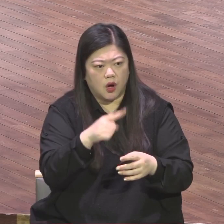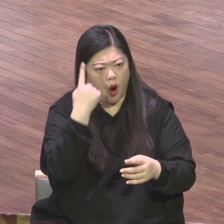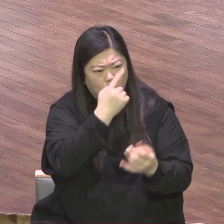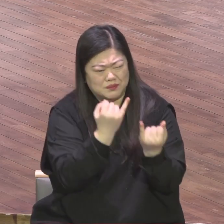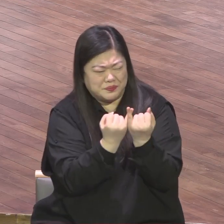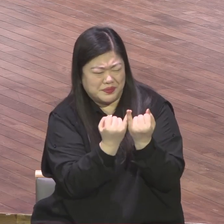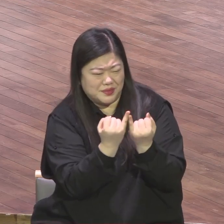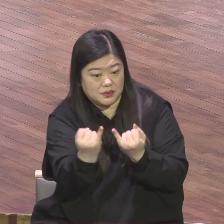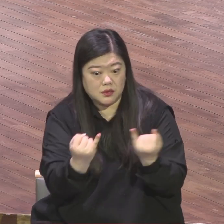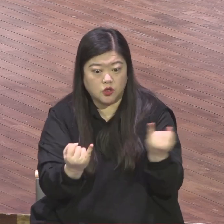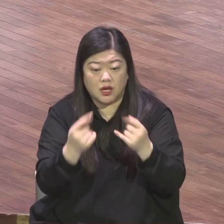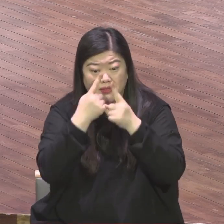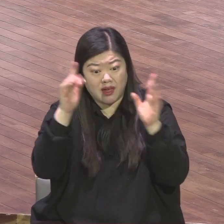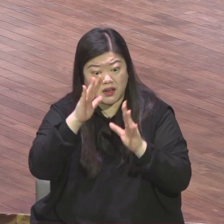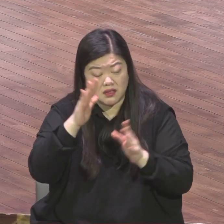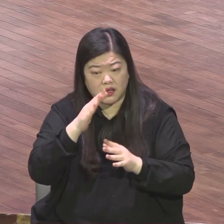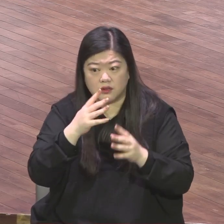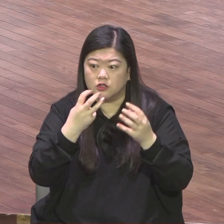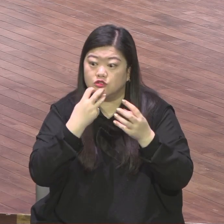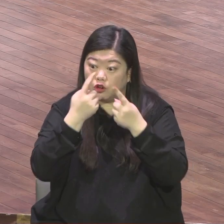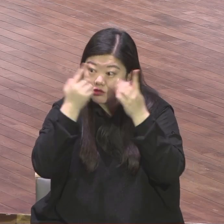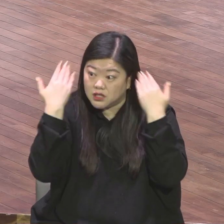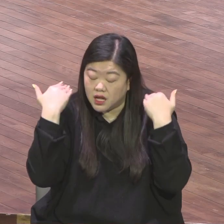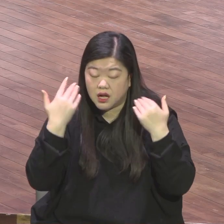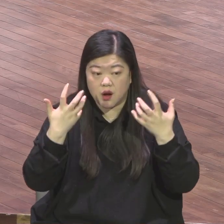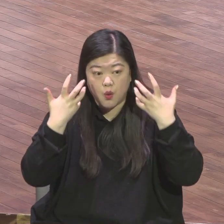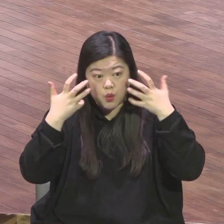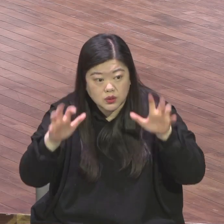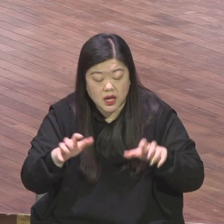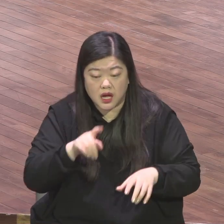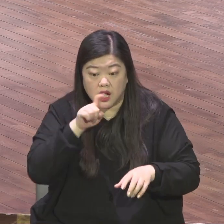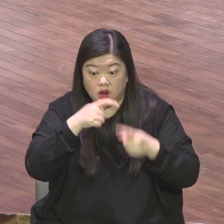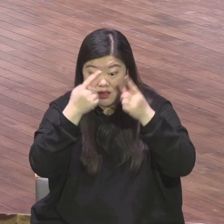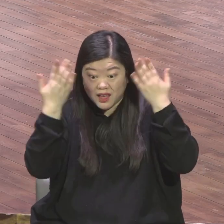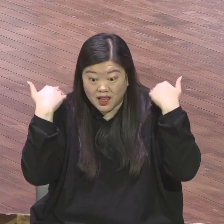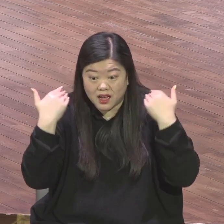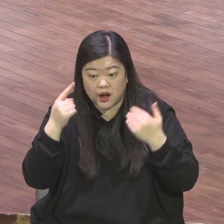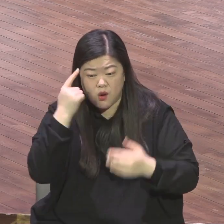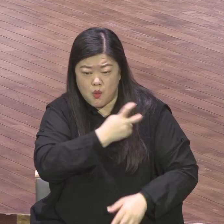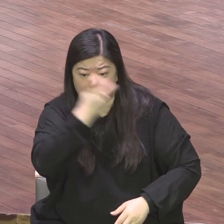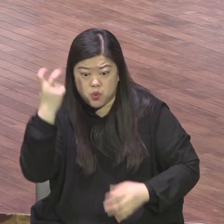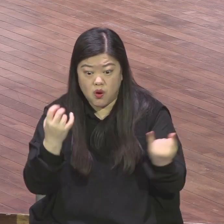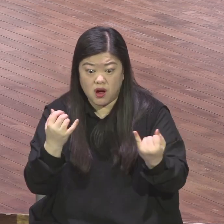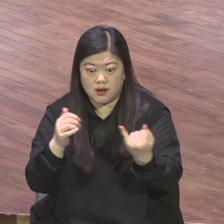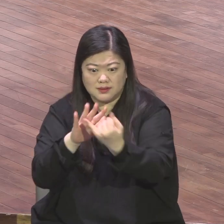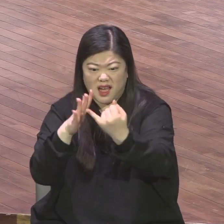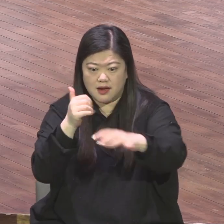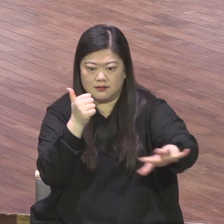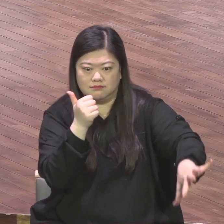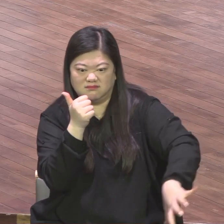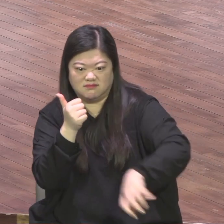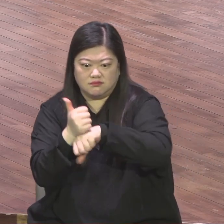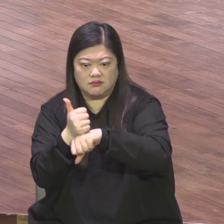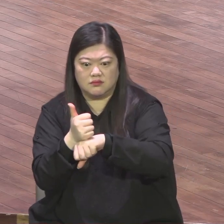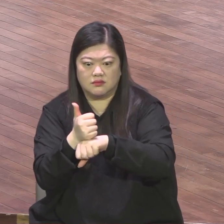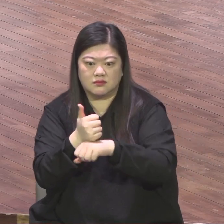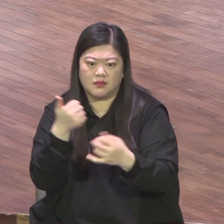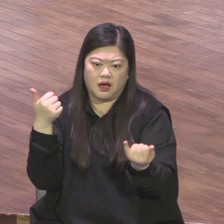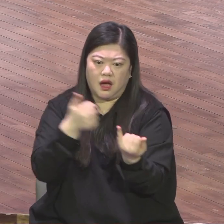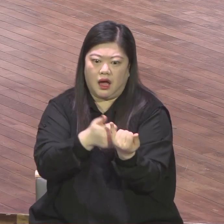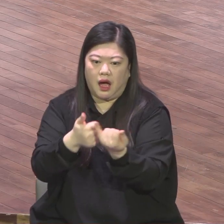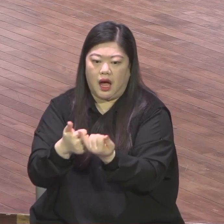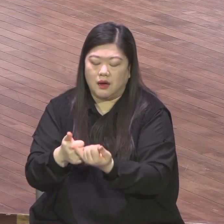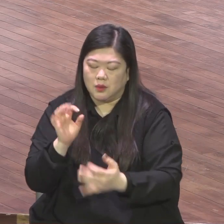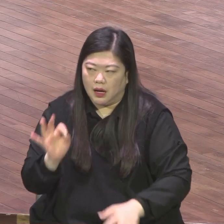주님이라고. 지금 넷플릭스 다큐멘터리 나는 신이다. 저도 봤는데요. 이